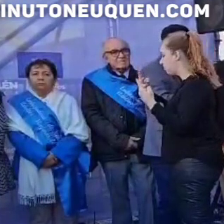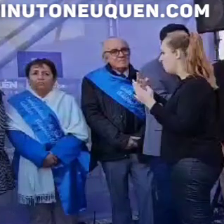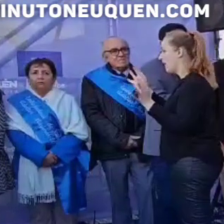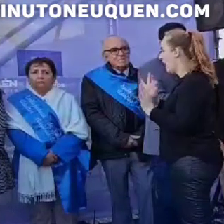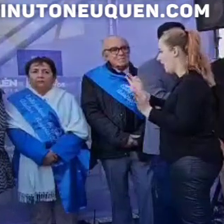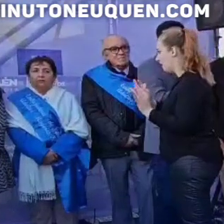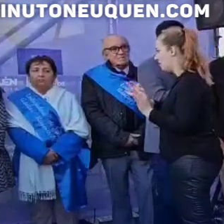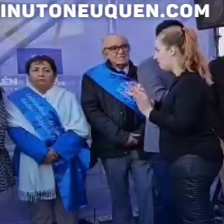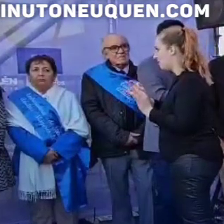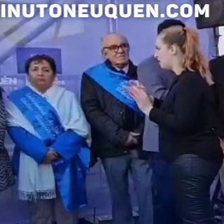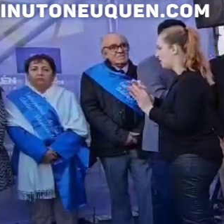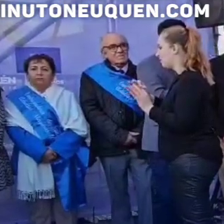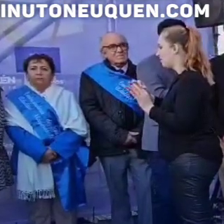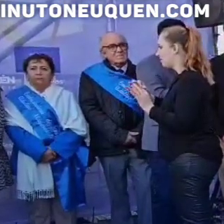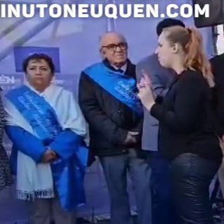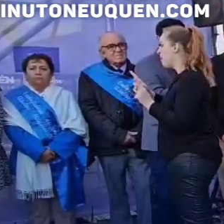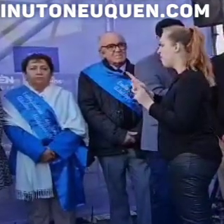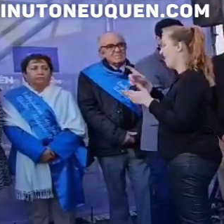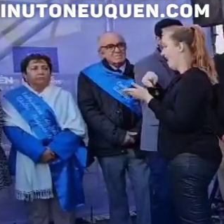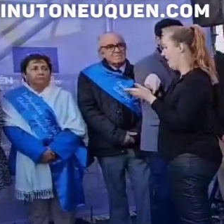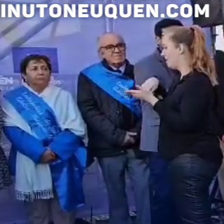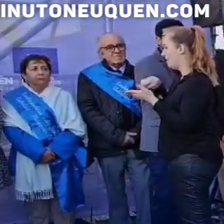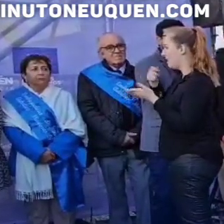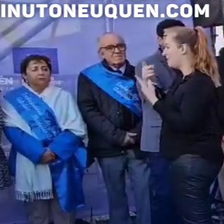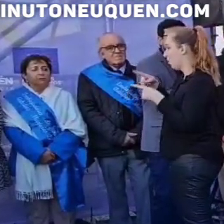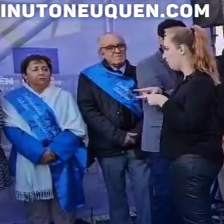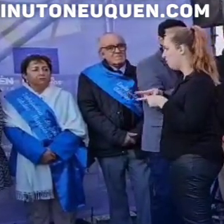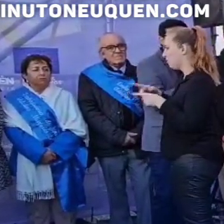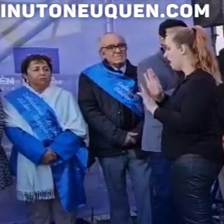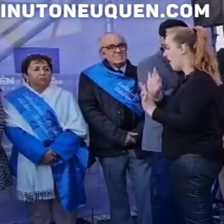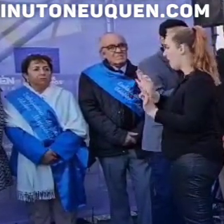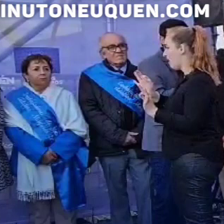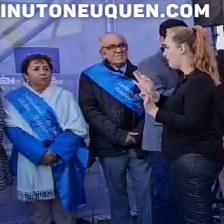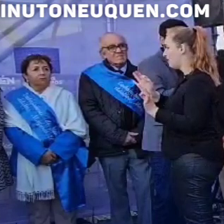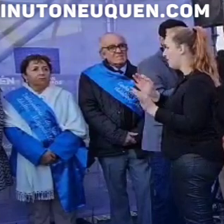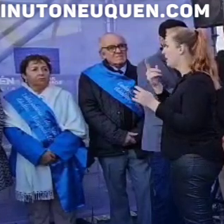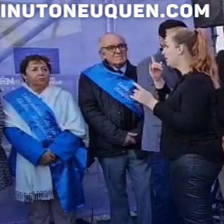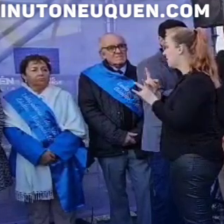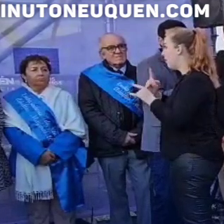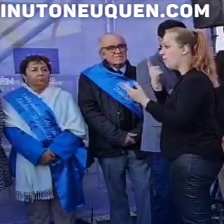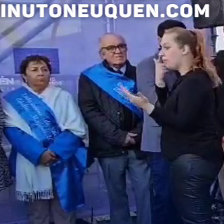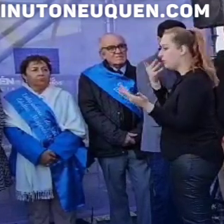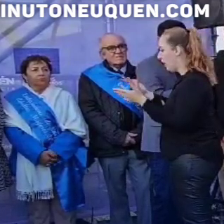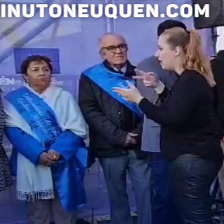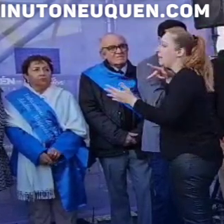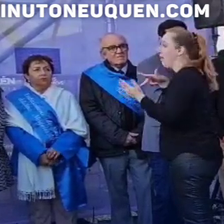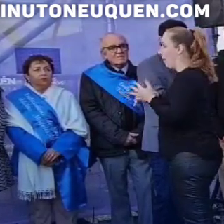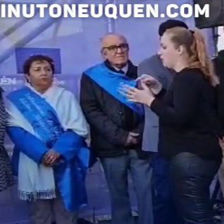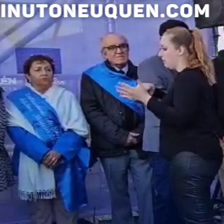atrocidades que canta León Gieco y que nos enseñó, que muchas veces inclusive se visibilizaron y se